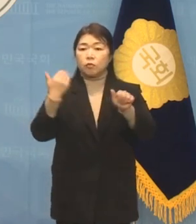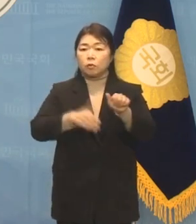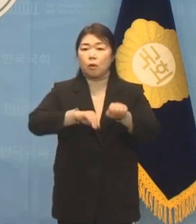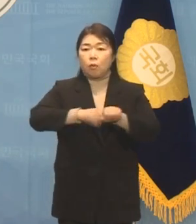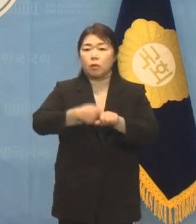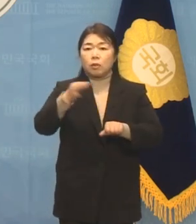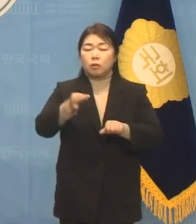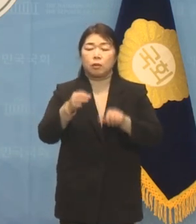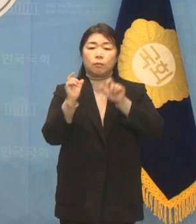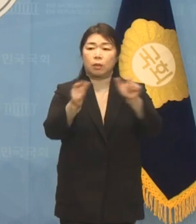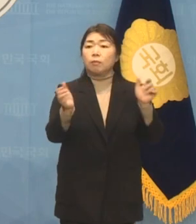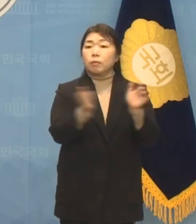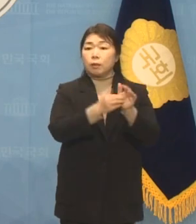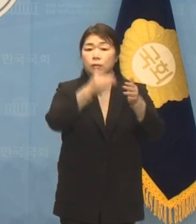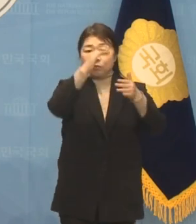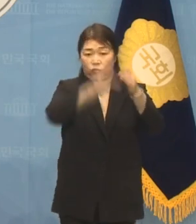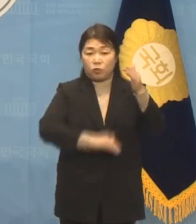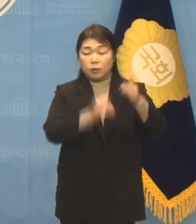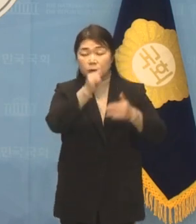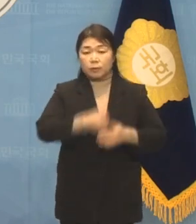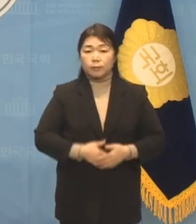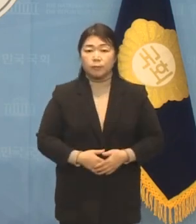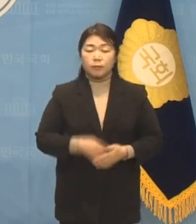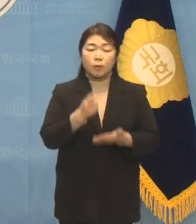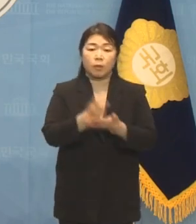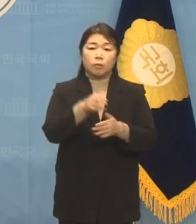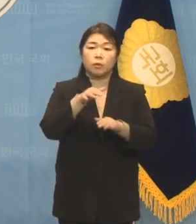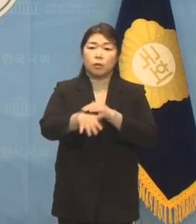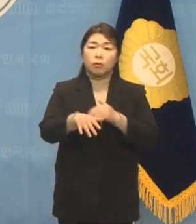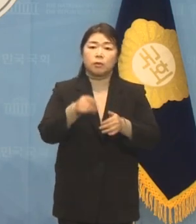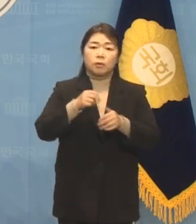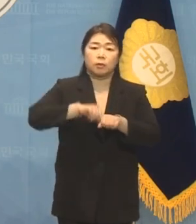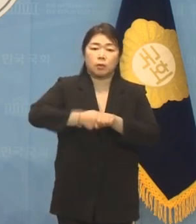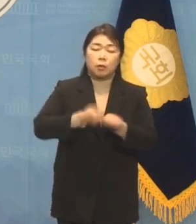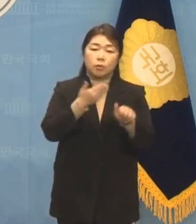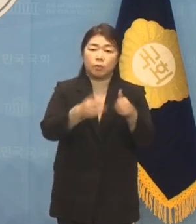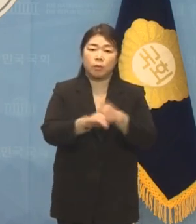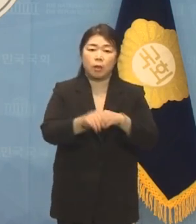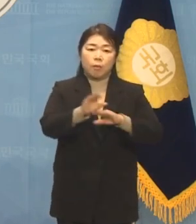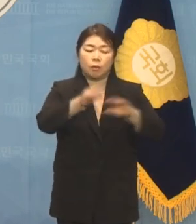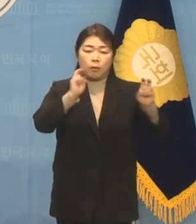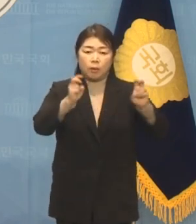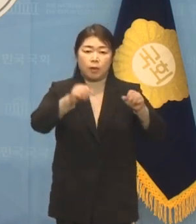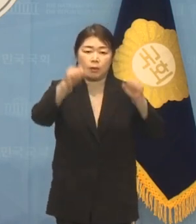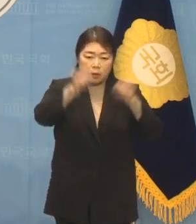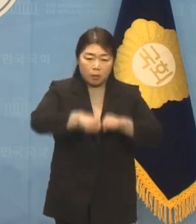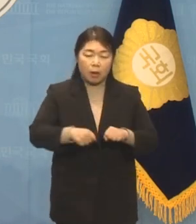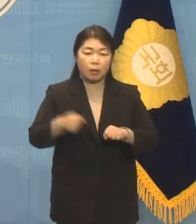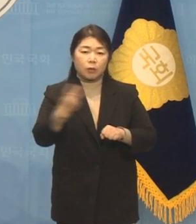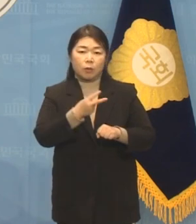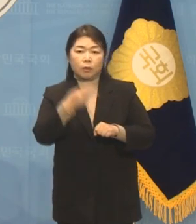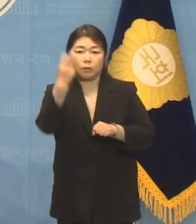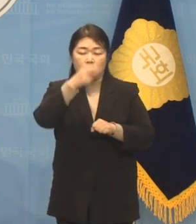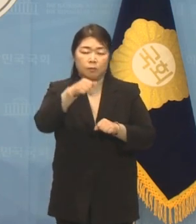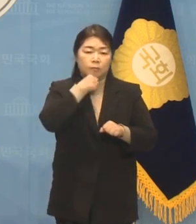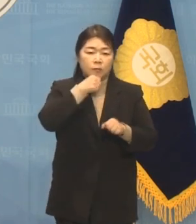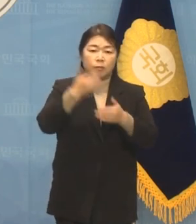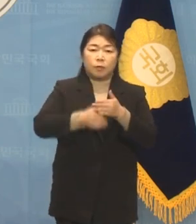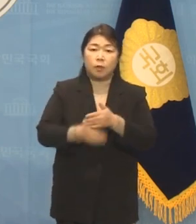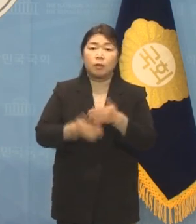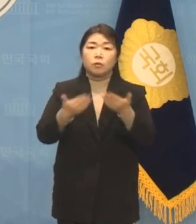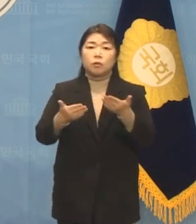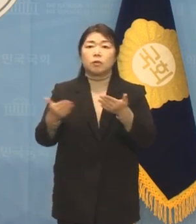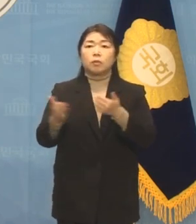과징금으로 구분됩니다. 법정 제재부터는 방송사 재허가, 재승인, 시감점 사유로